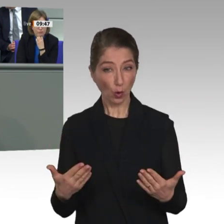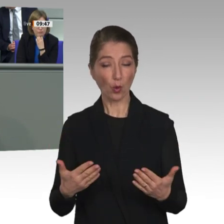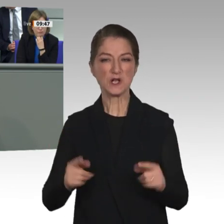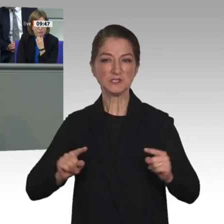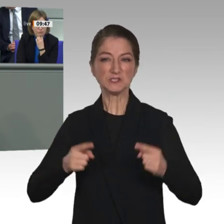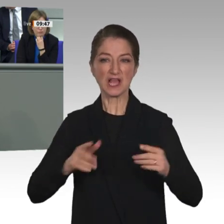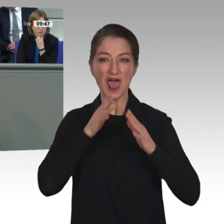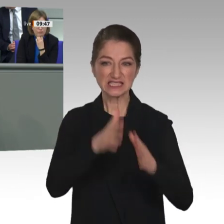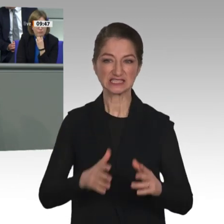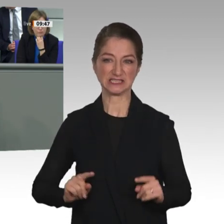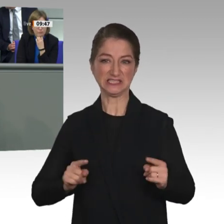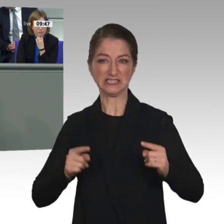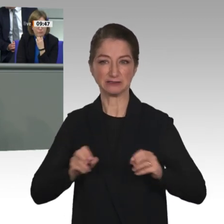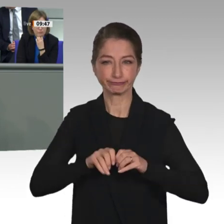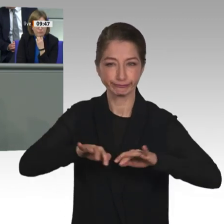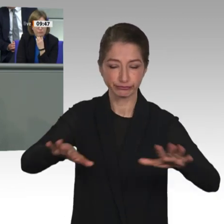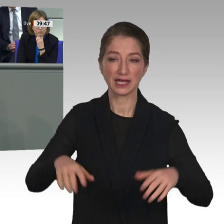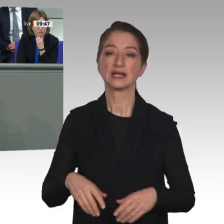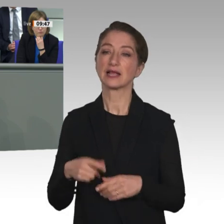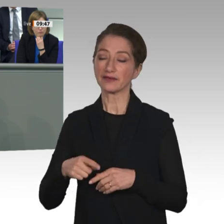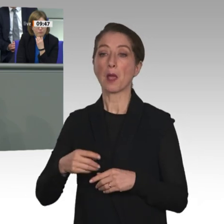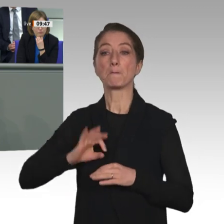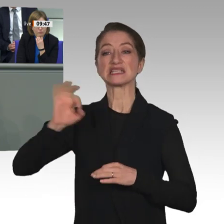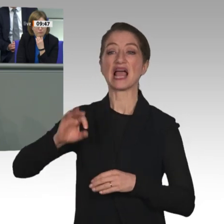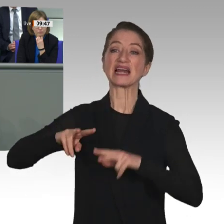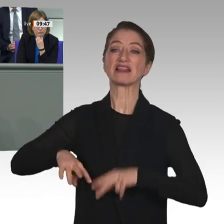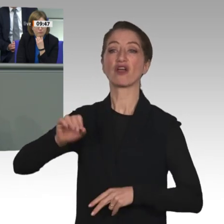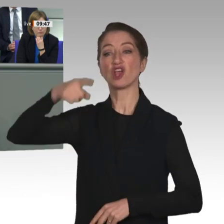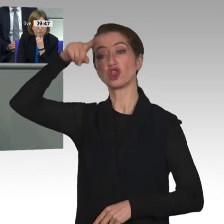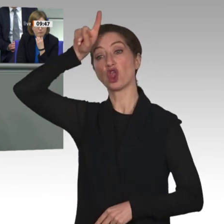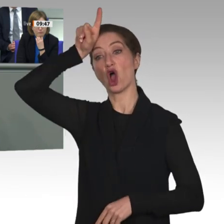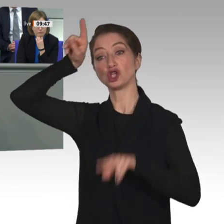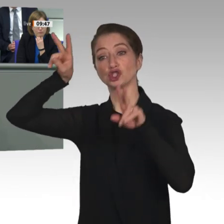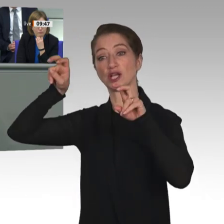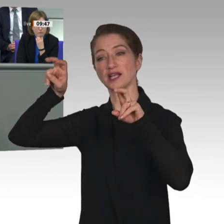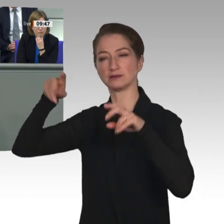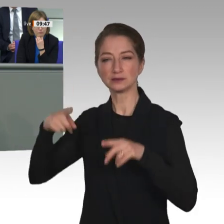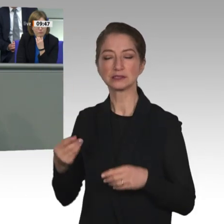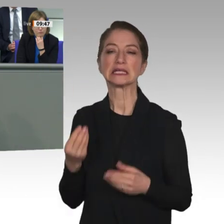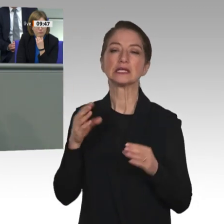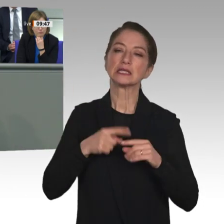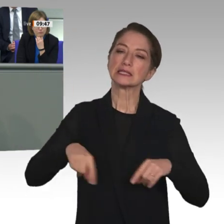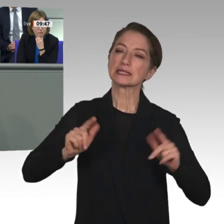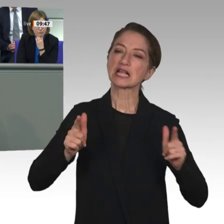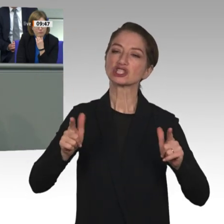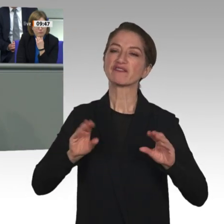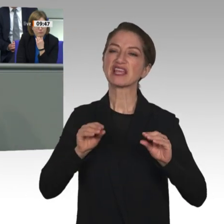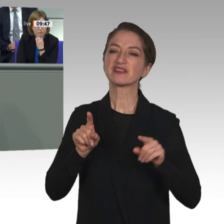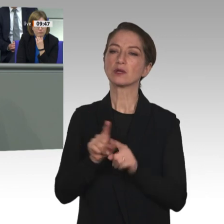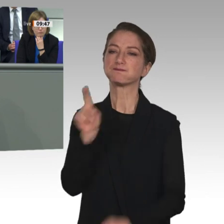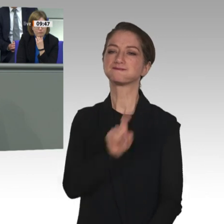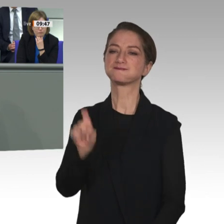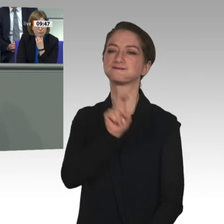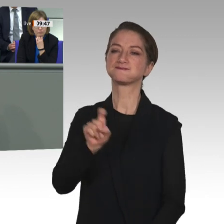wenn Shisha-Bars verunglimpft und bessere Renten für Deutsche gefordert werden, dann wird zusätzliches Gift in der Gesellschaft versprüht, das